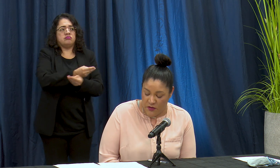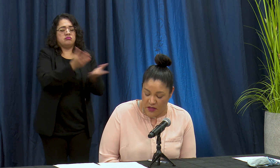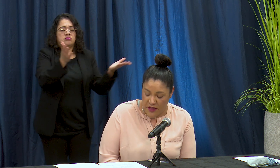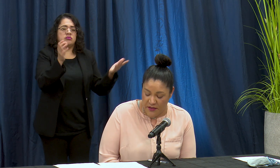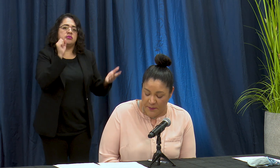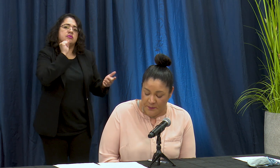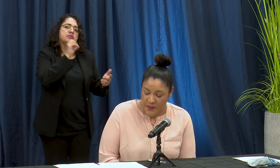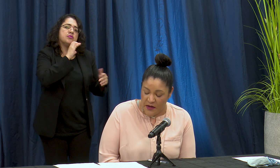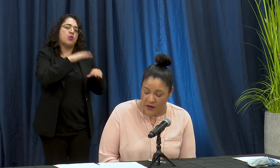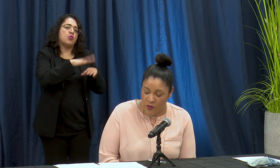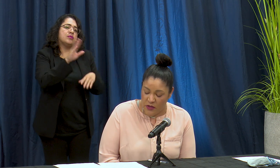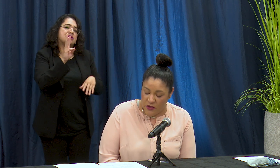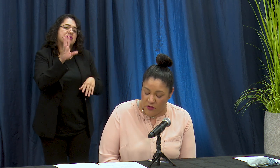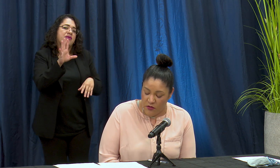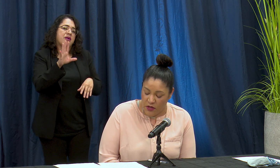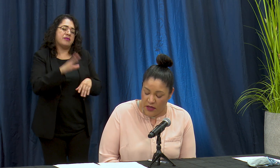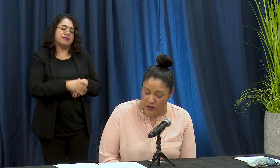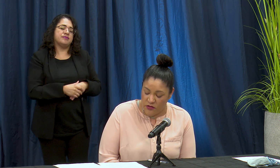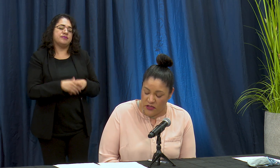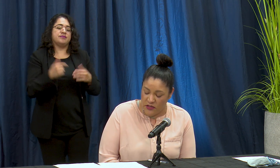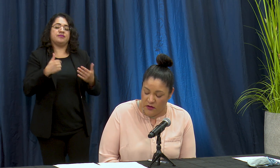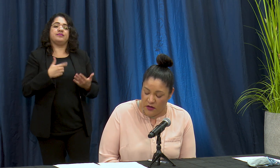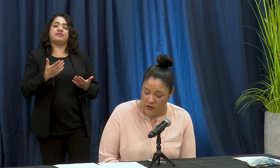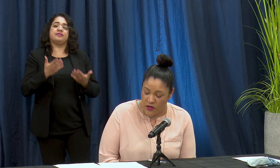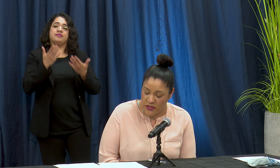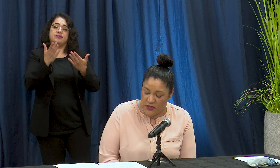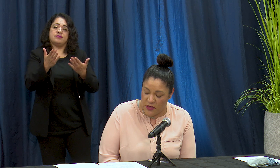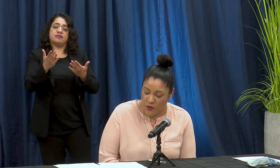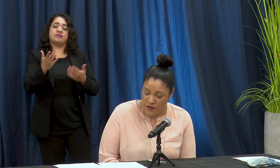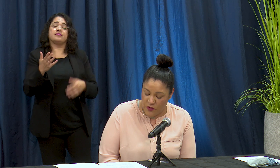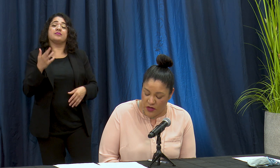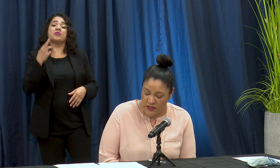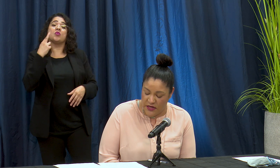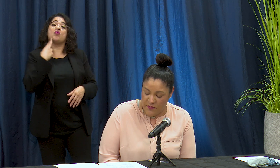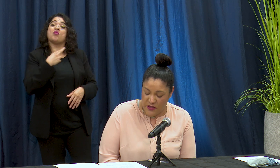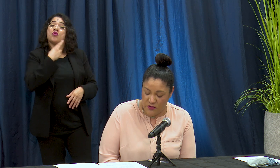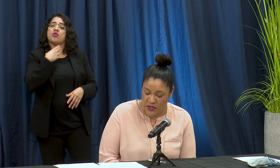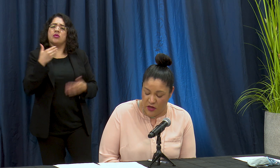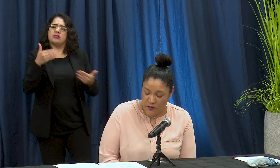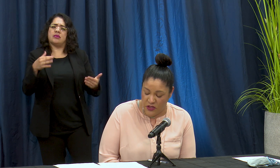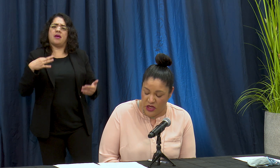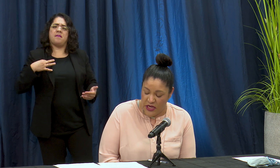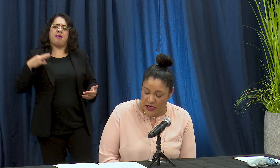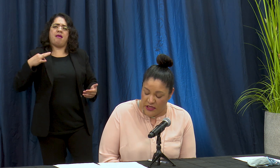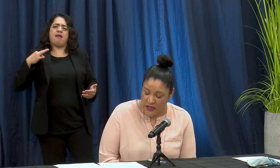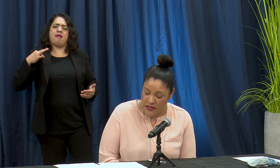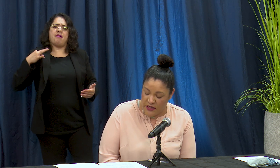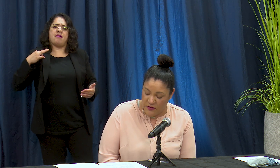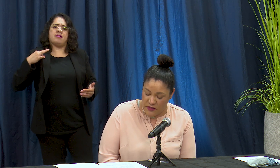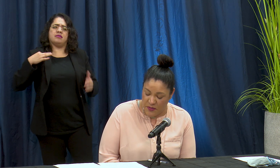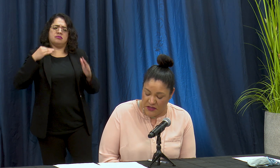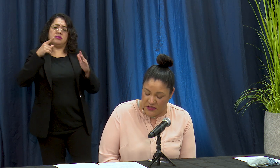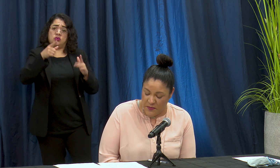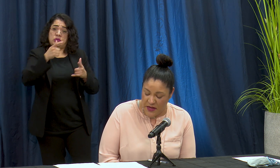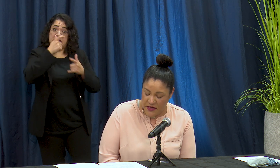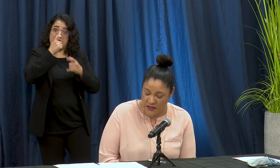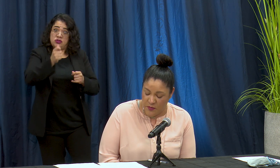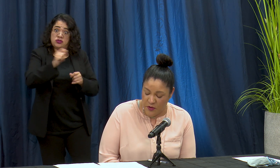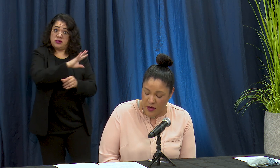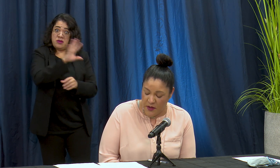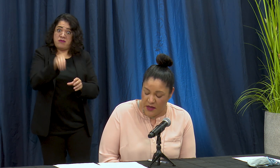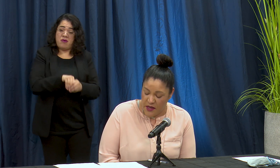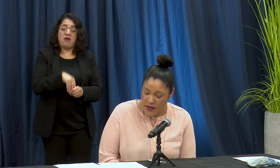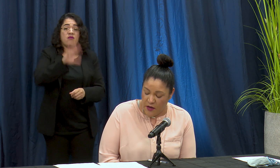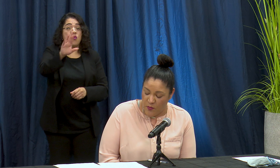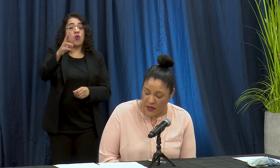de mayor edad. Recomiendo que los restauradores y proveedores de alimentos de Long Beach interesados en participar en